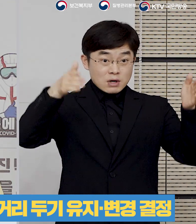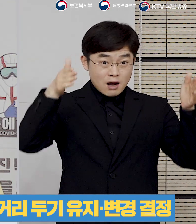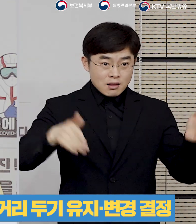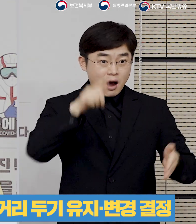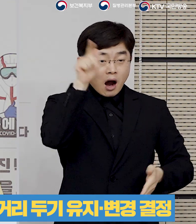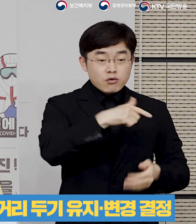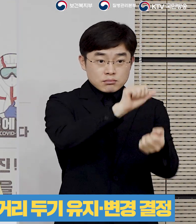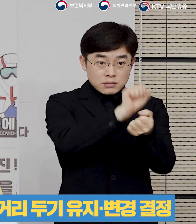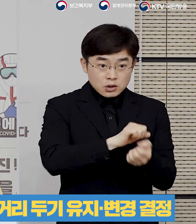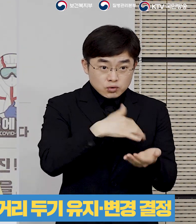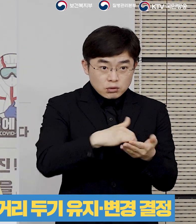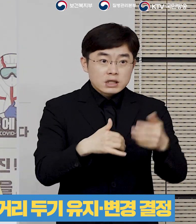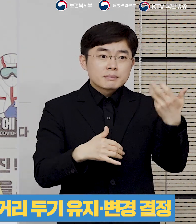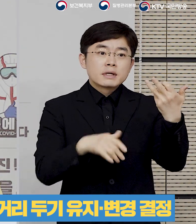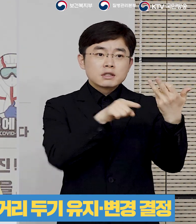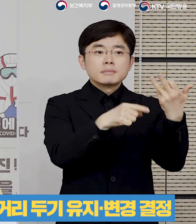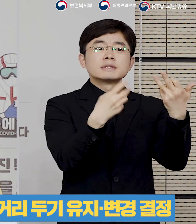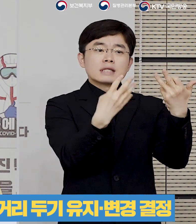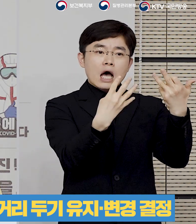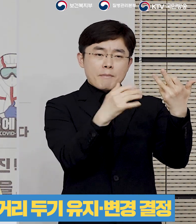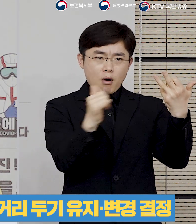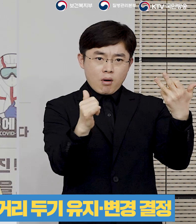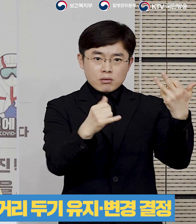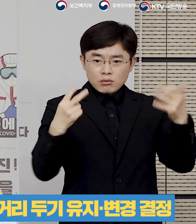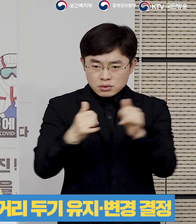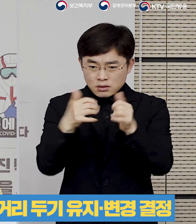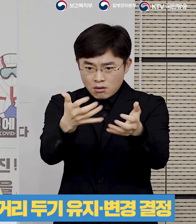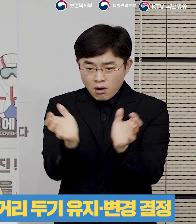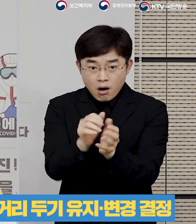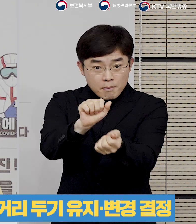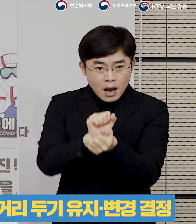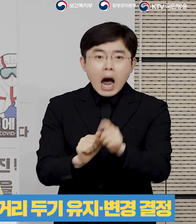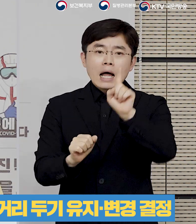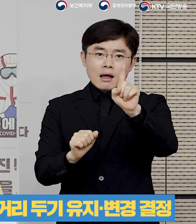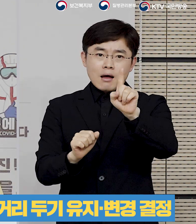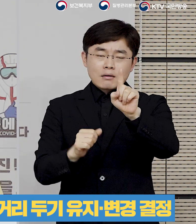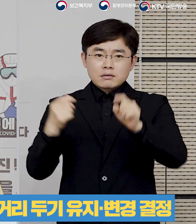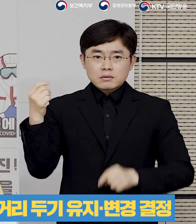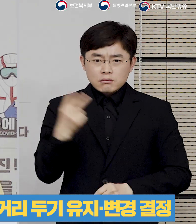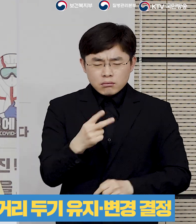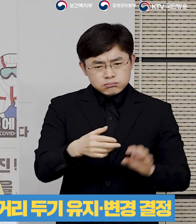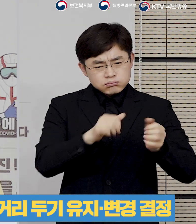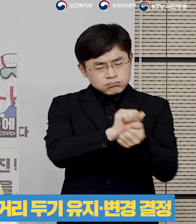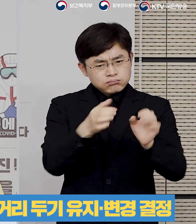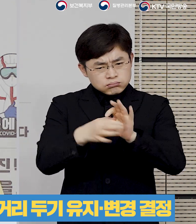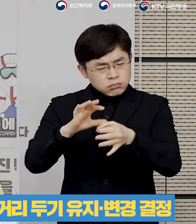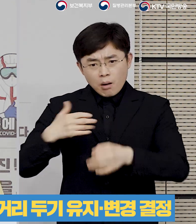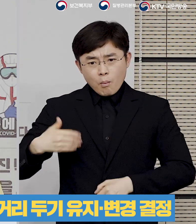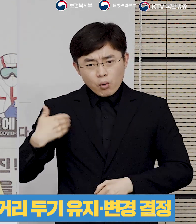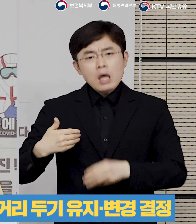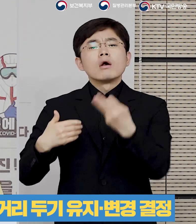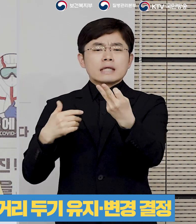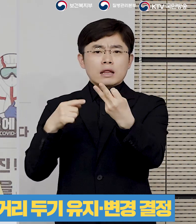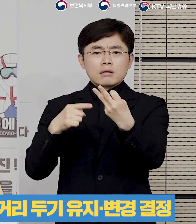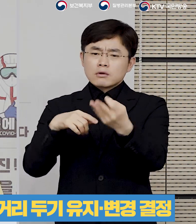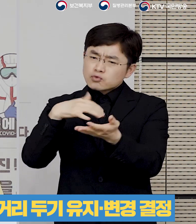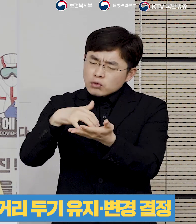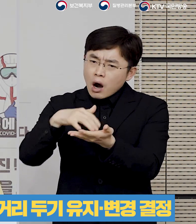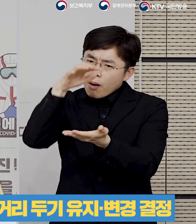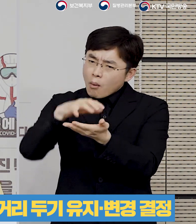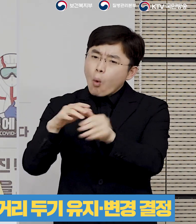최근 2주간 하루 평균 환자 수는 18.4명, 집단 발생은 1건, 감염 경로를 알 수 있는